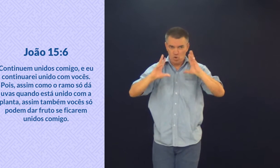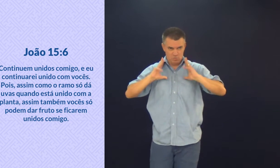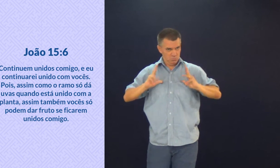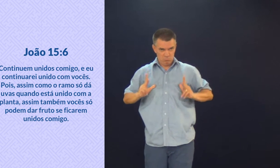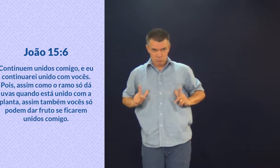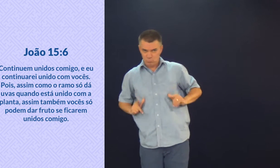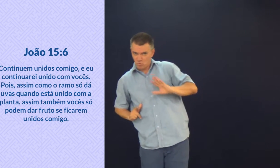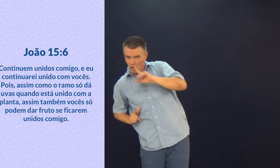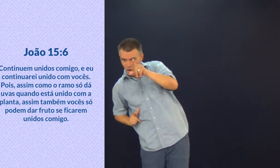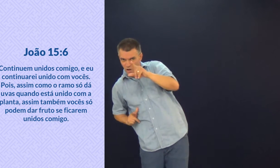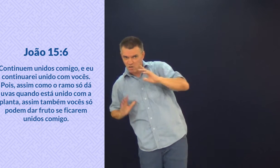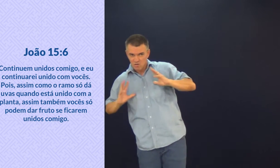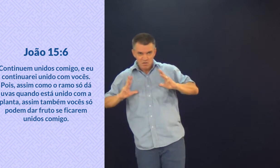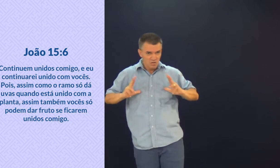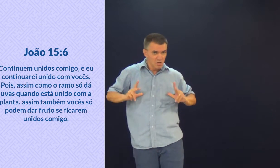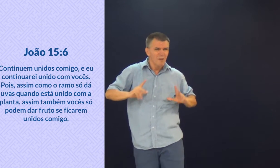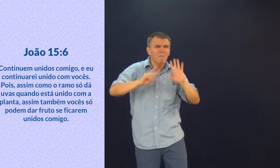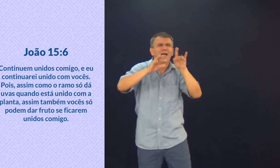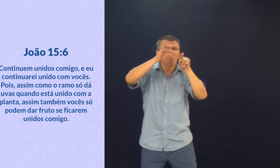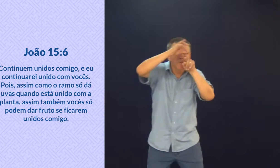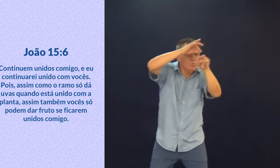fruto pureza